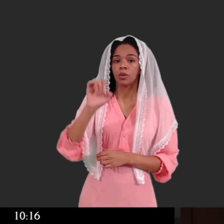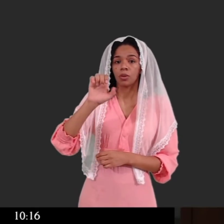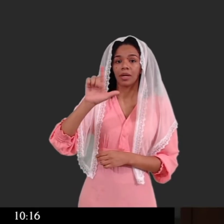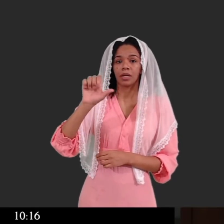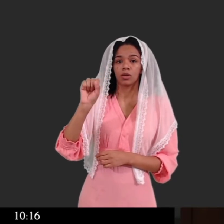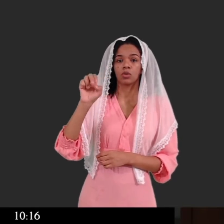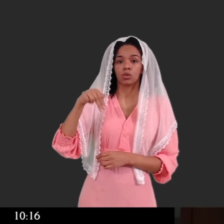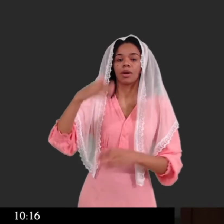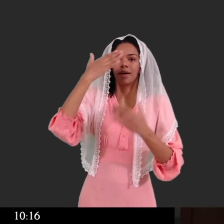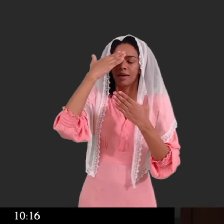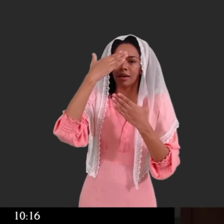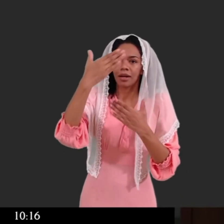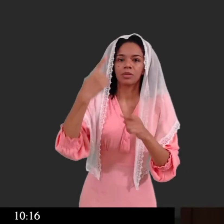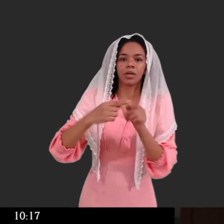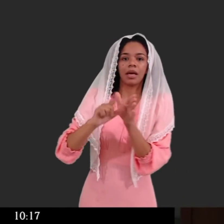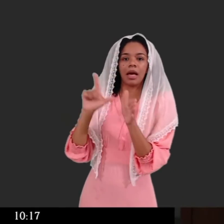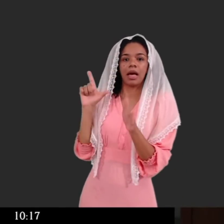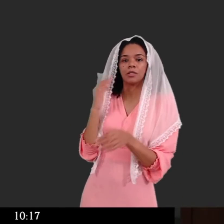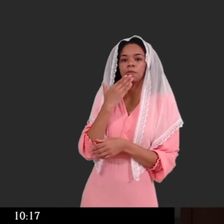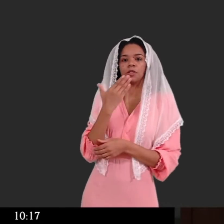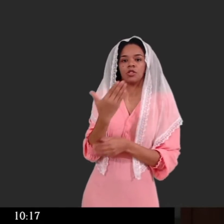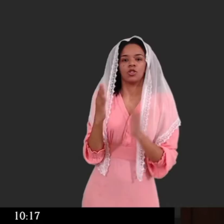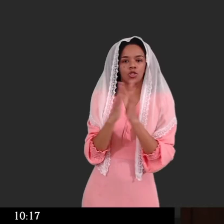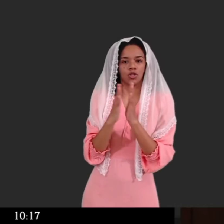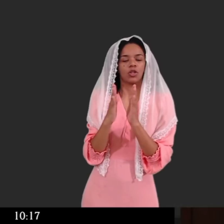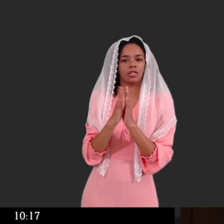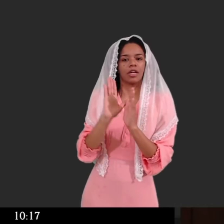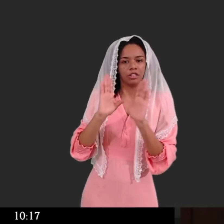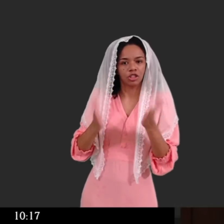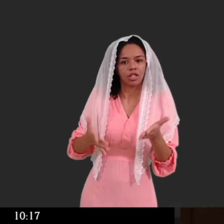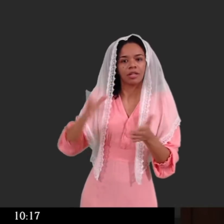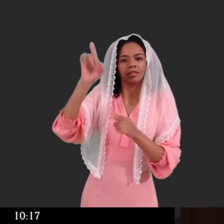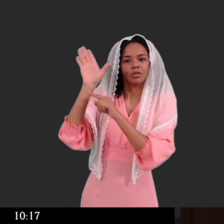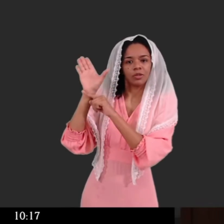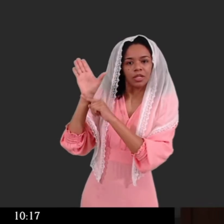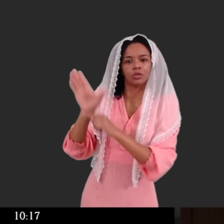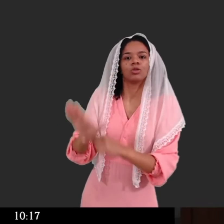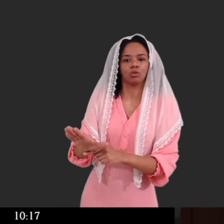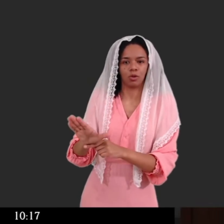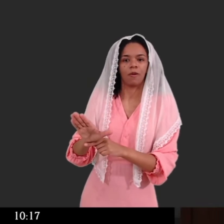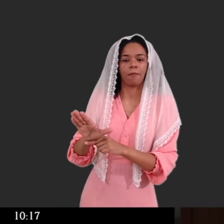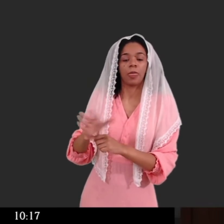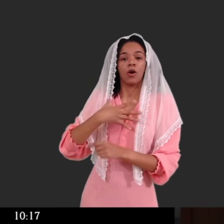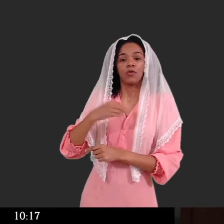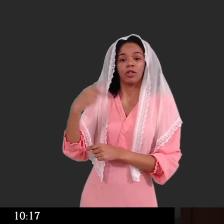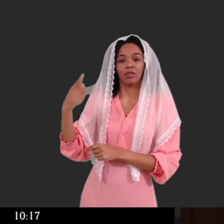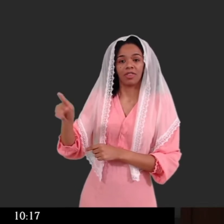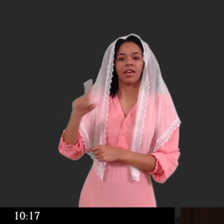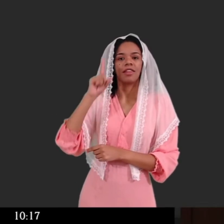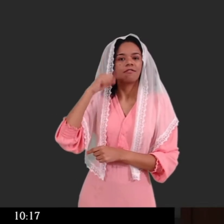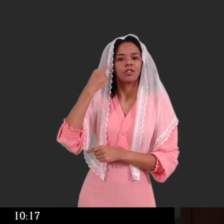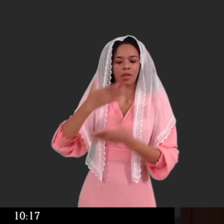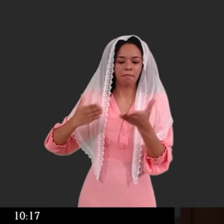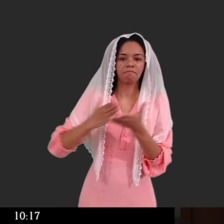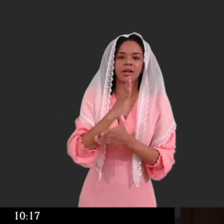e as orações que foram realizadas neste culto online para as provas do Enem. Seu filho entrou na Universidade Federal de Missões, no